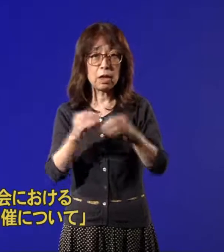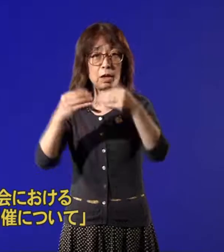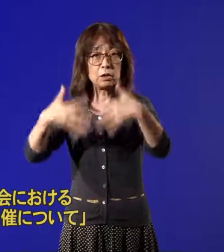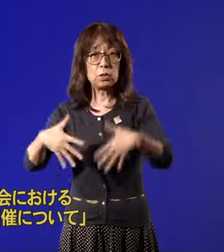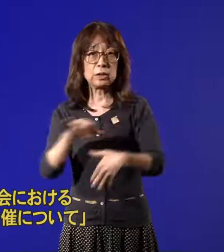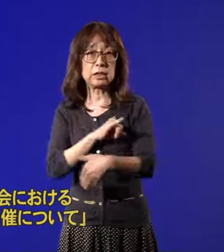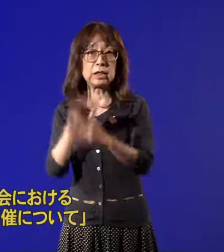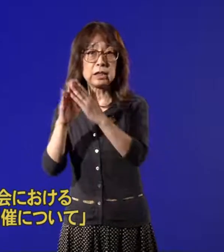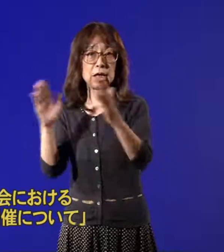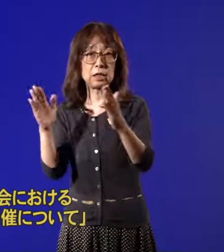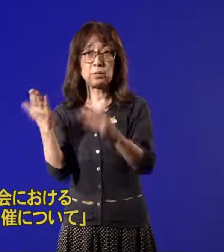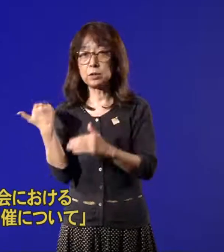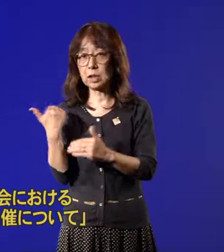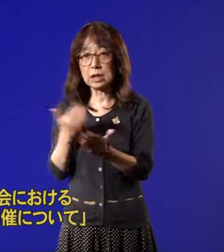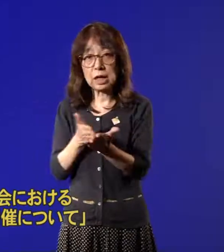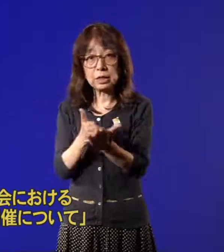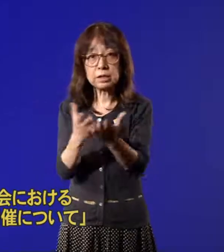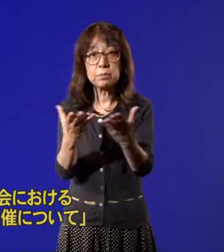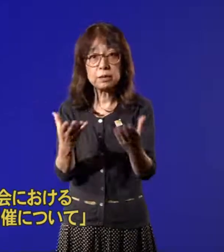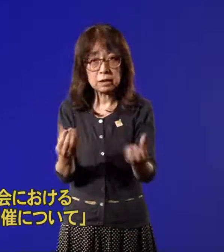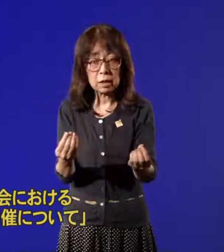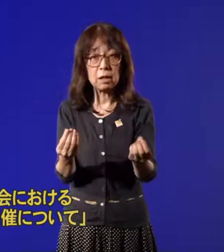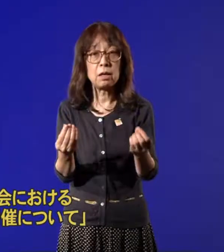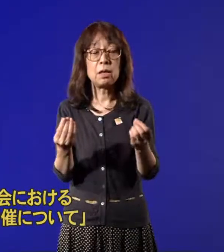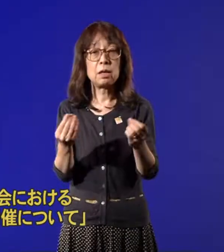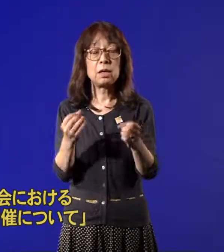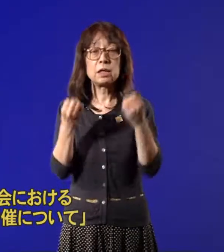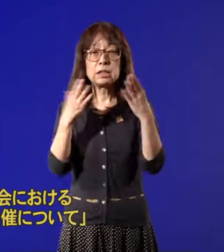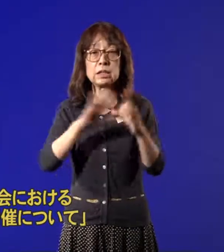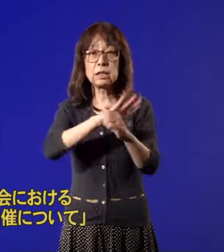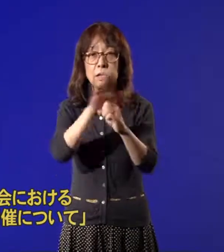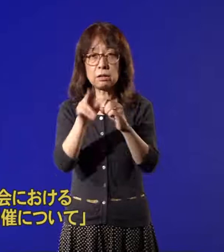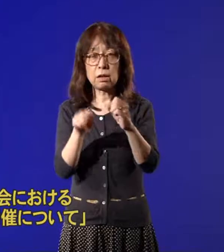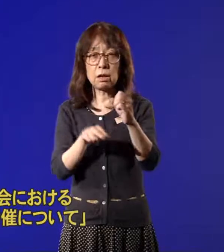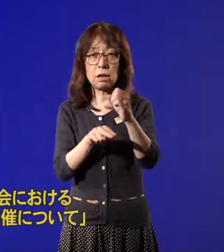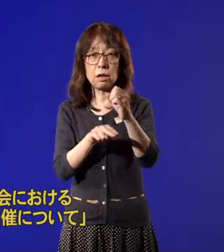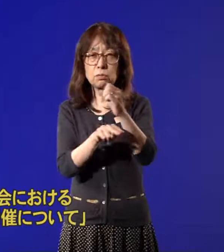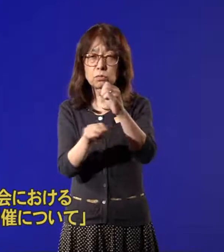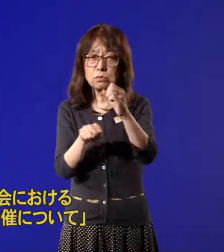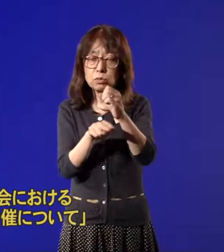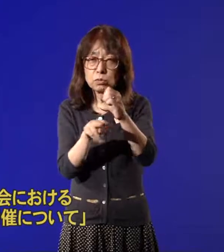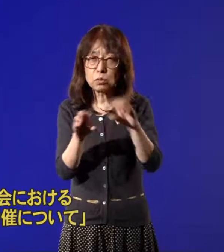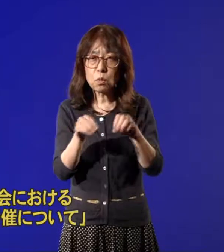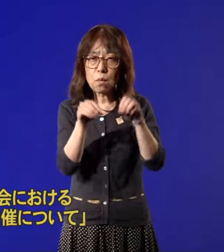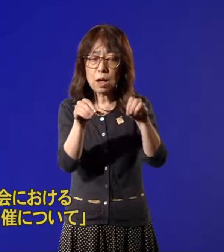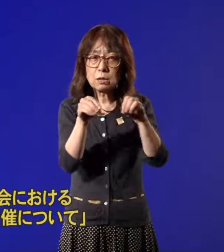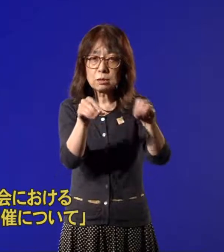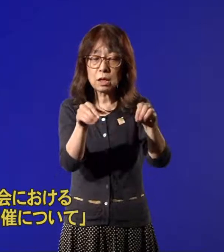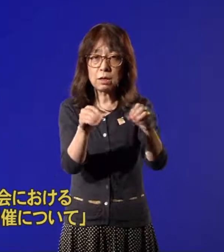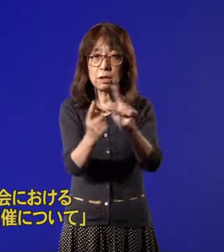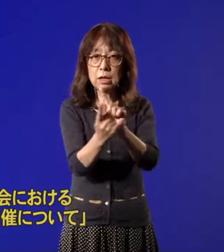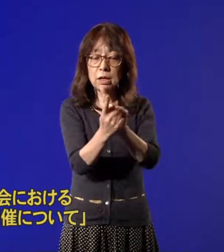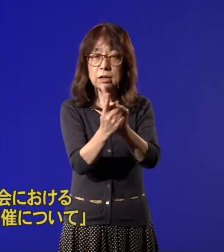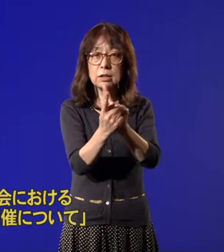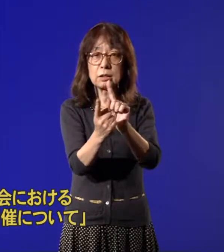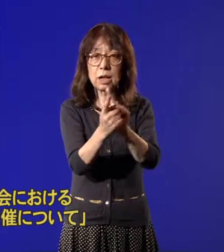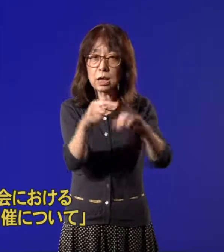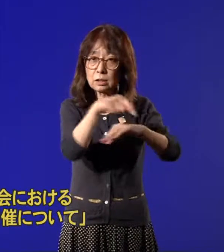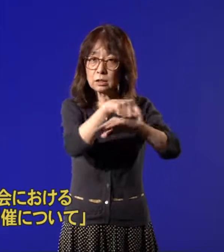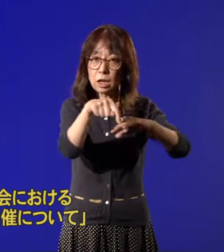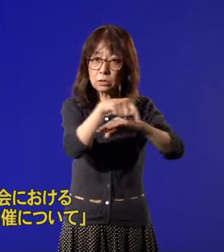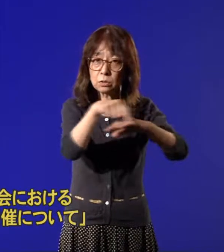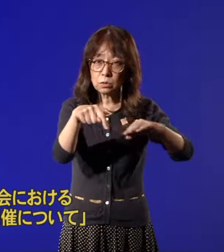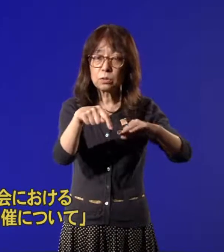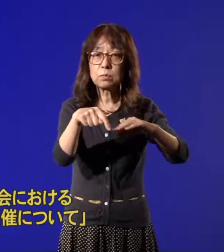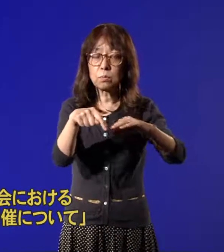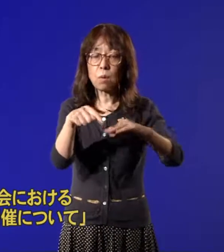会の方でも先ほど申し上げましたようにこの新型コロナウイルスの感染対策というようなことも大